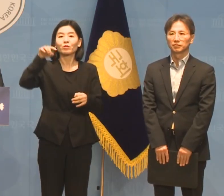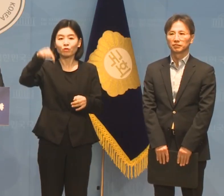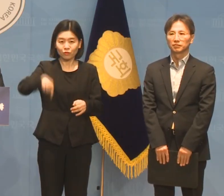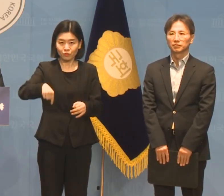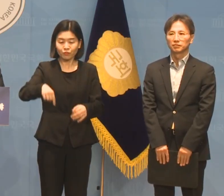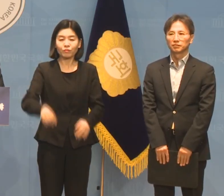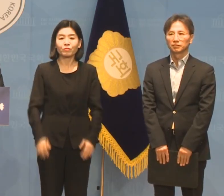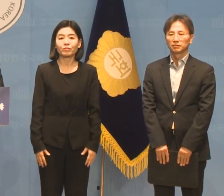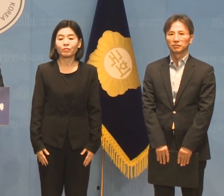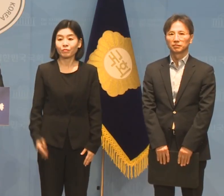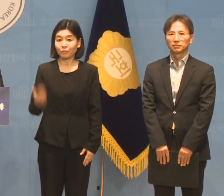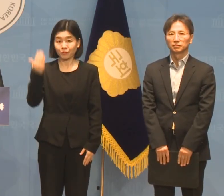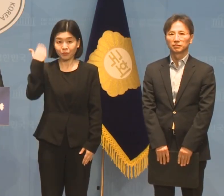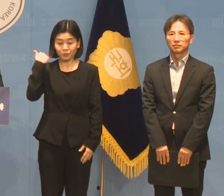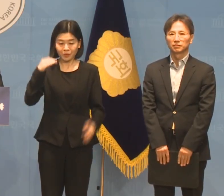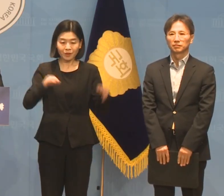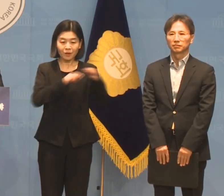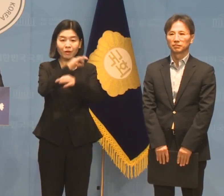지난번 경제 분야 정책